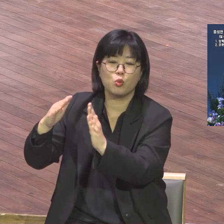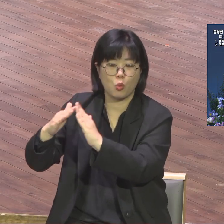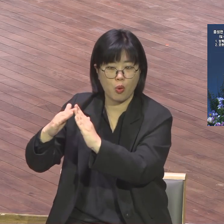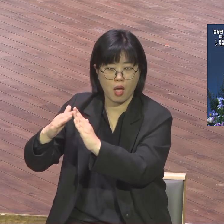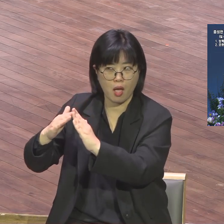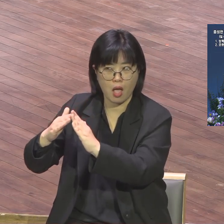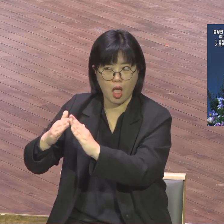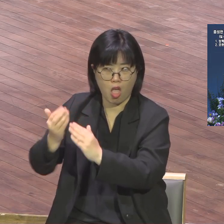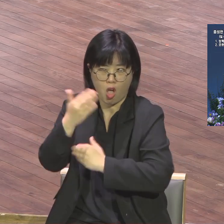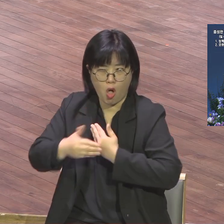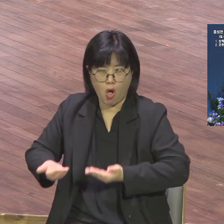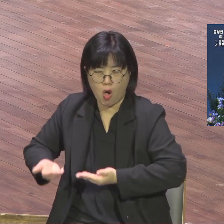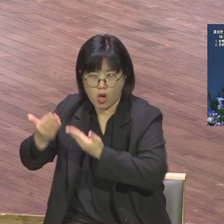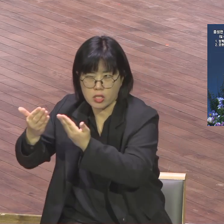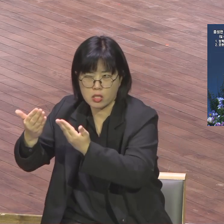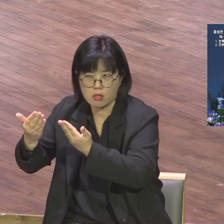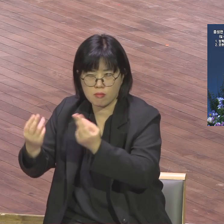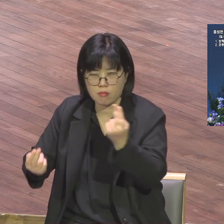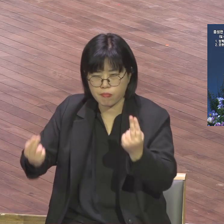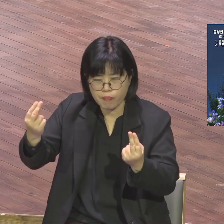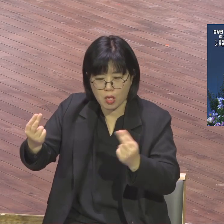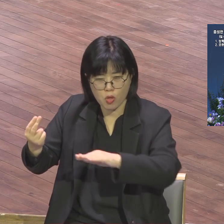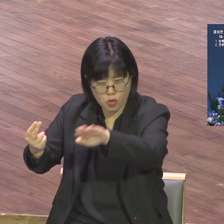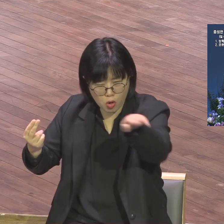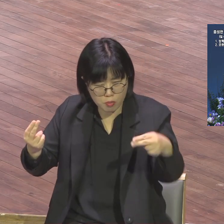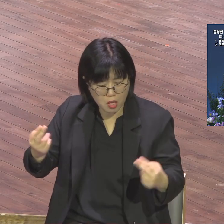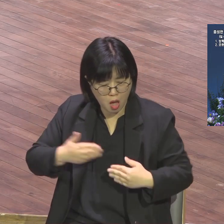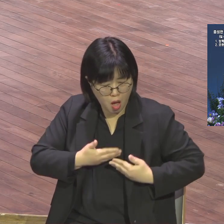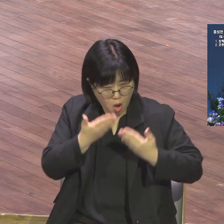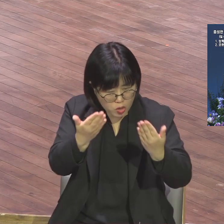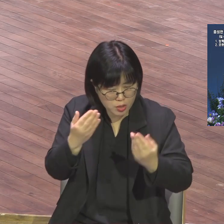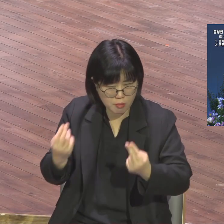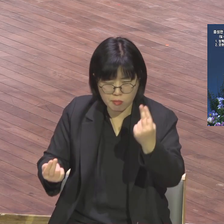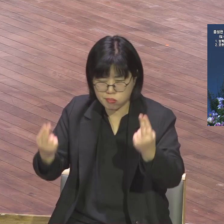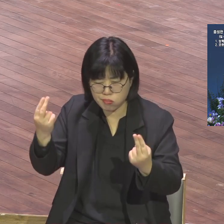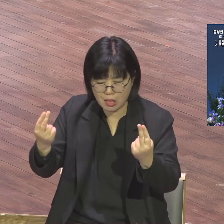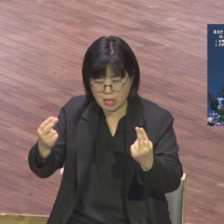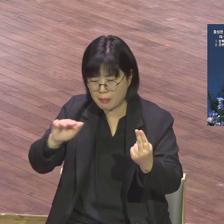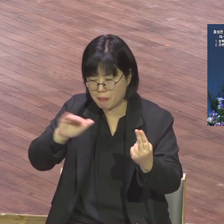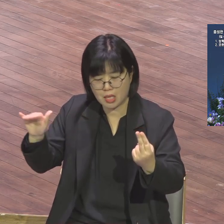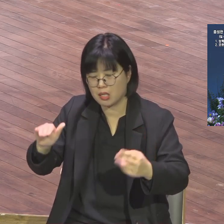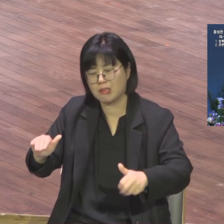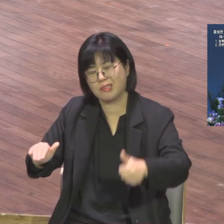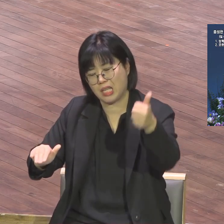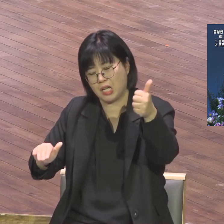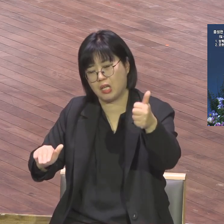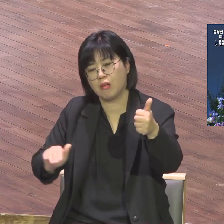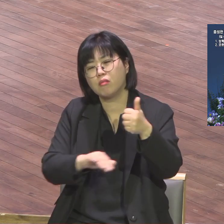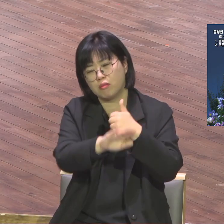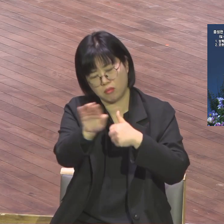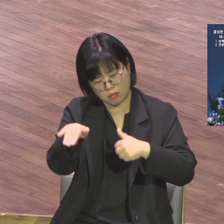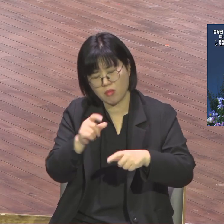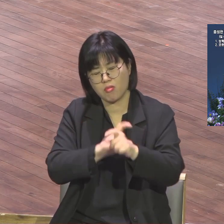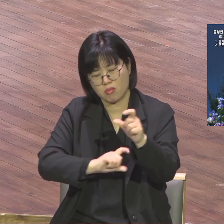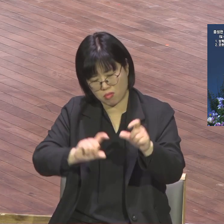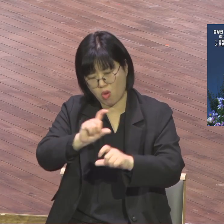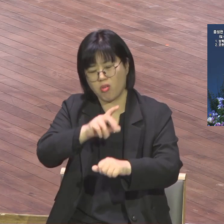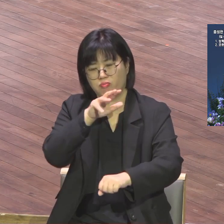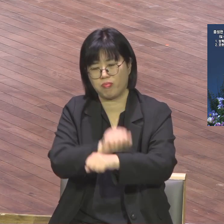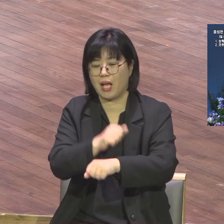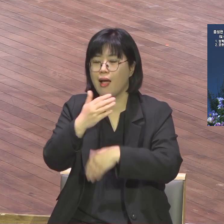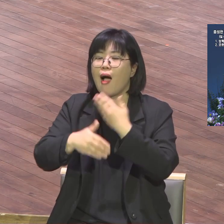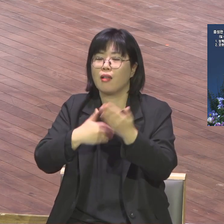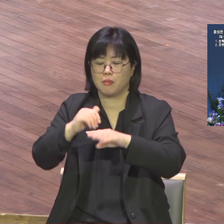아멘. 사도 바울은요, 빌립보 교회 성도들에게 이런 헌신이 결코